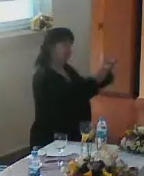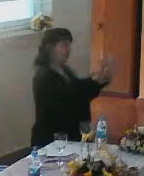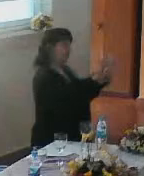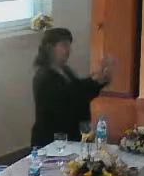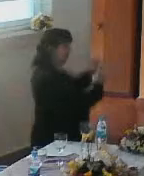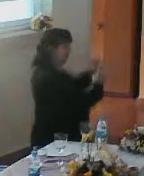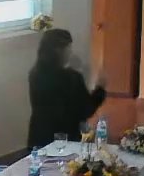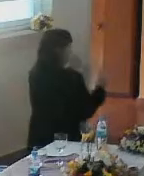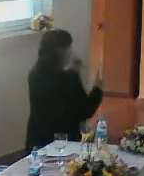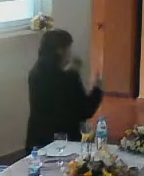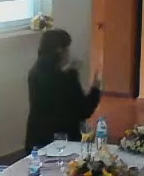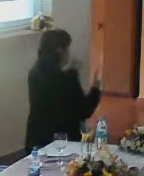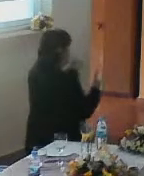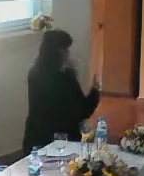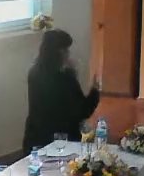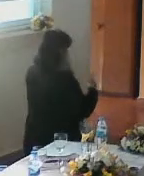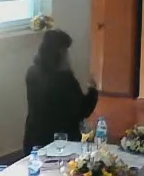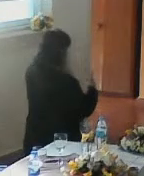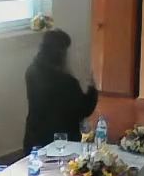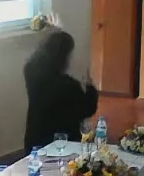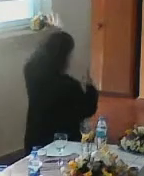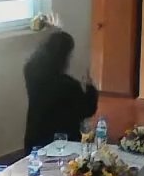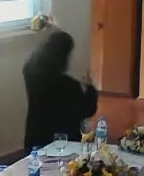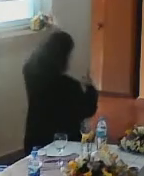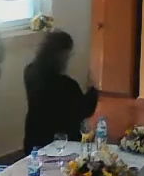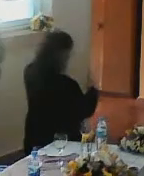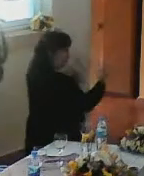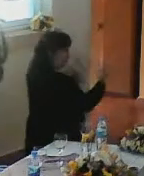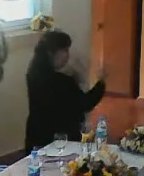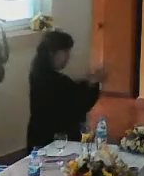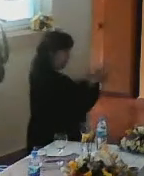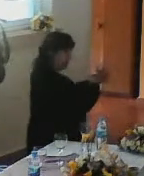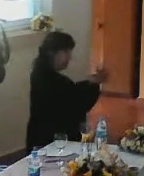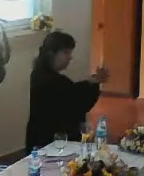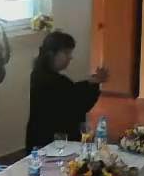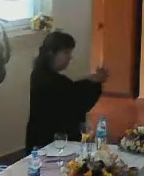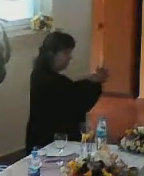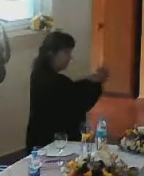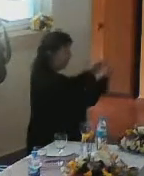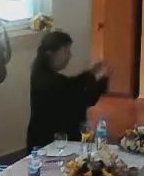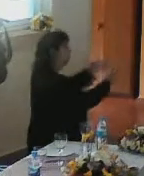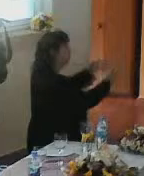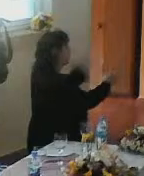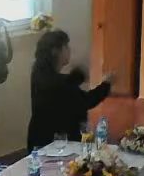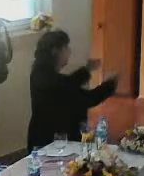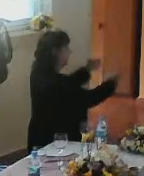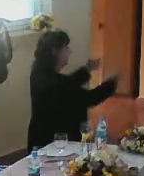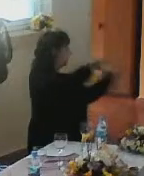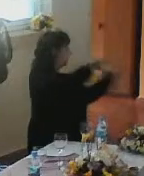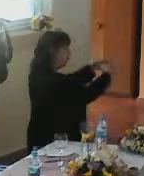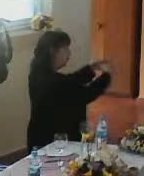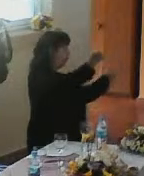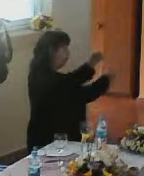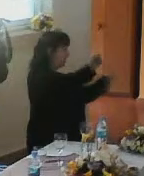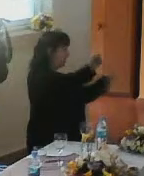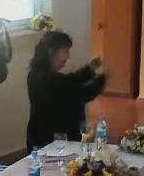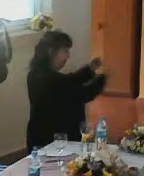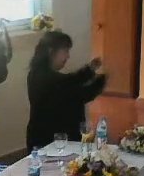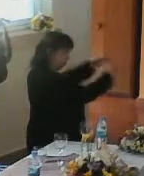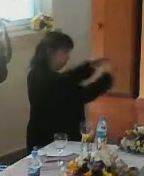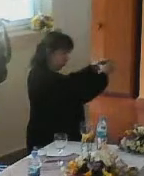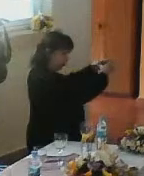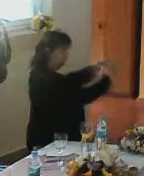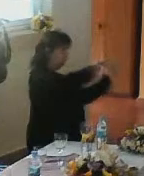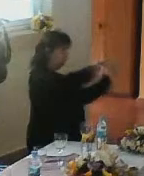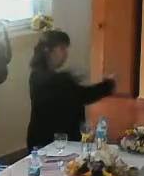interesa mostrarles todo esto? Porque en realidad nosotros somos un equipo. En realidad yo soy